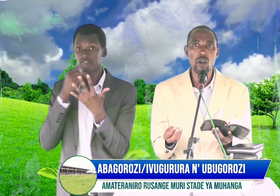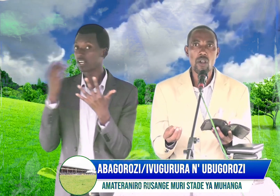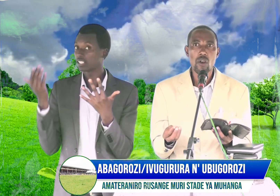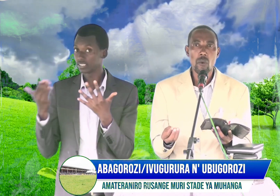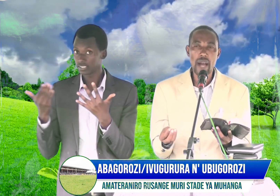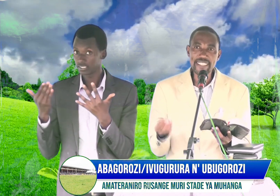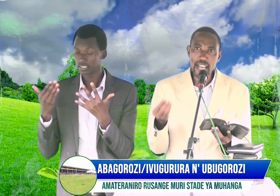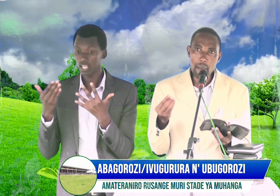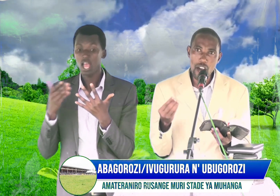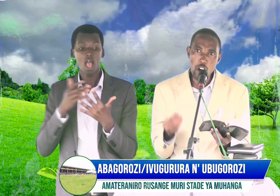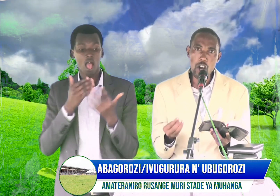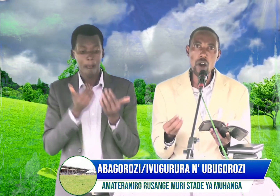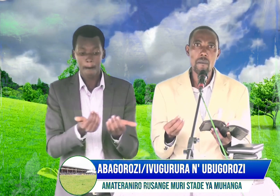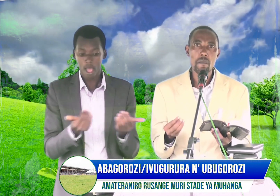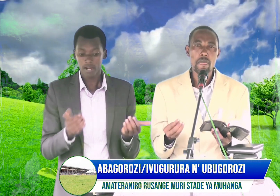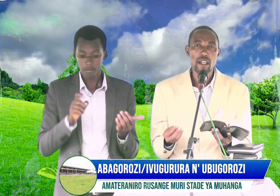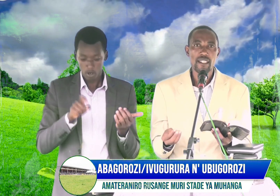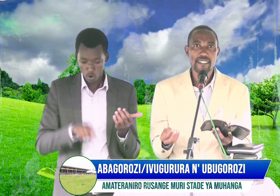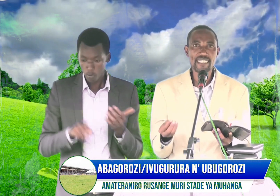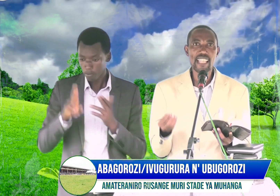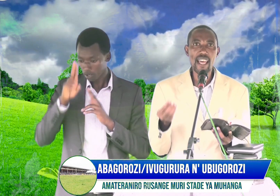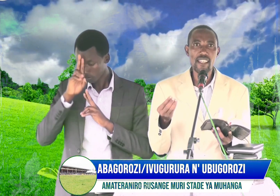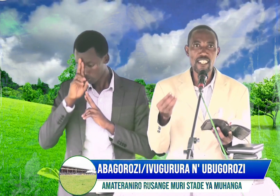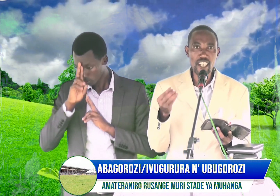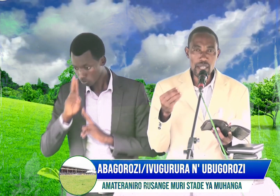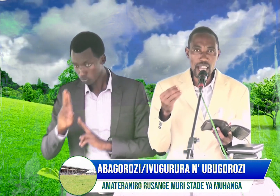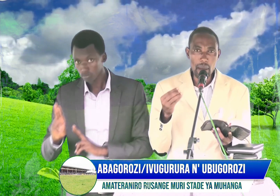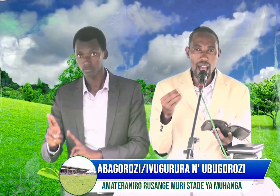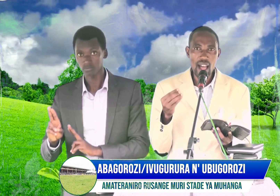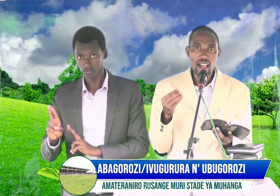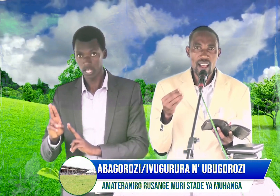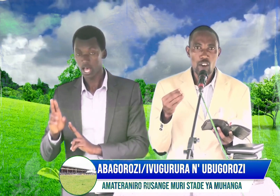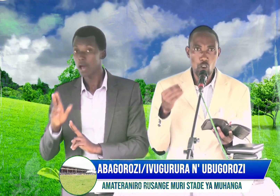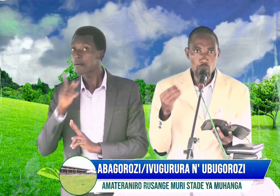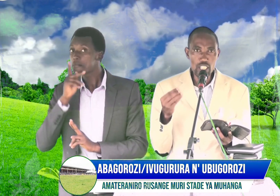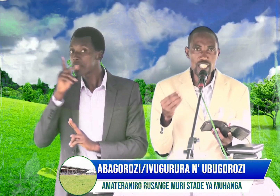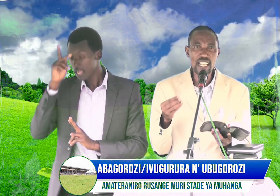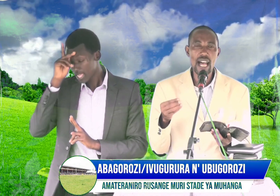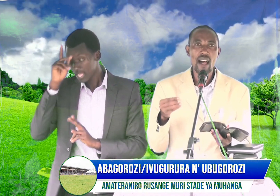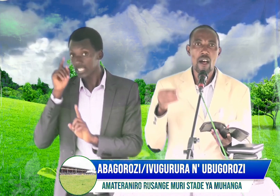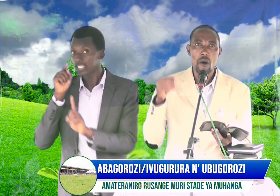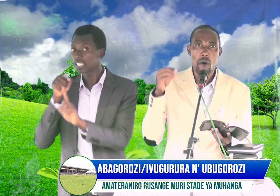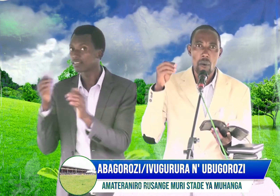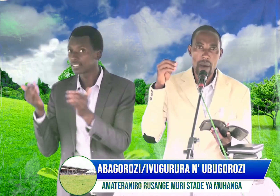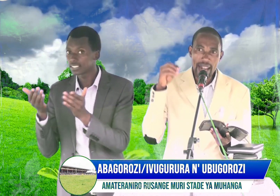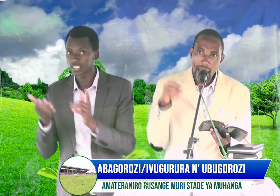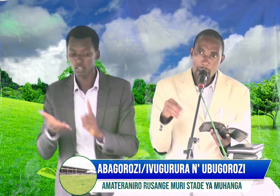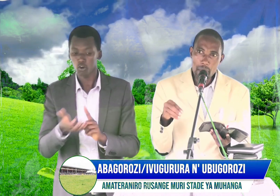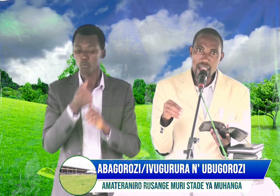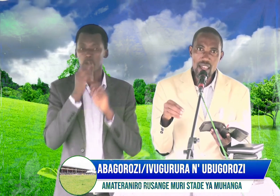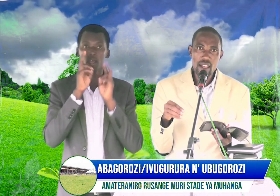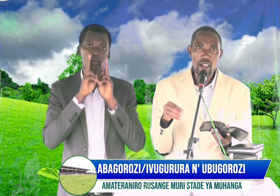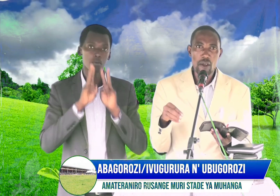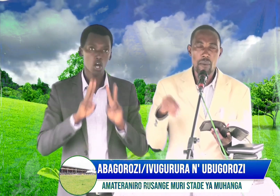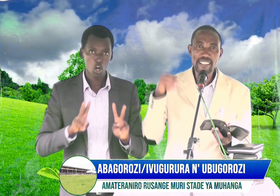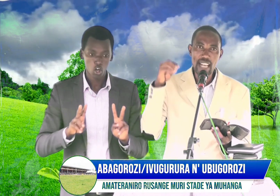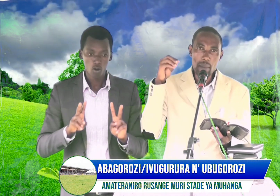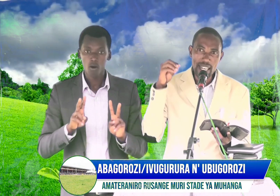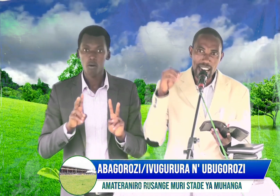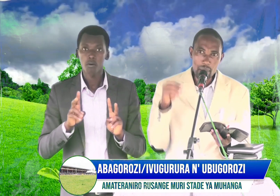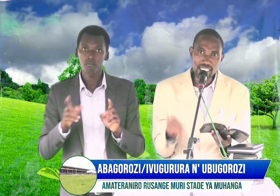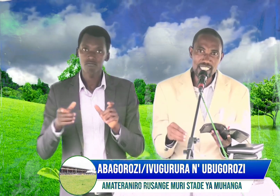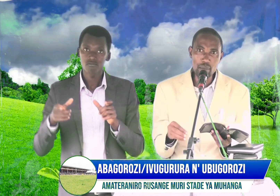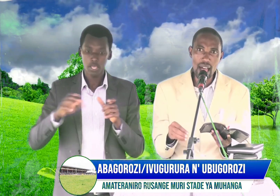ngo bagire amahoro, ndetse nibinaba umugisha barambe